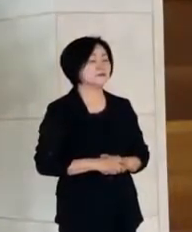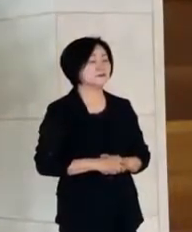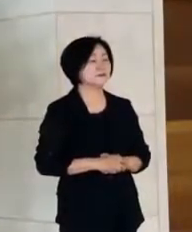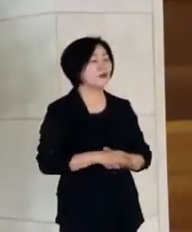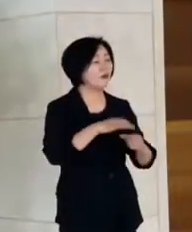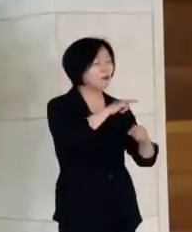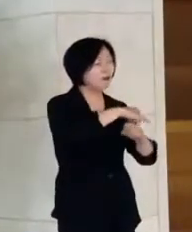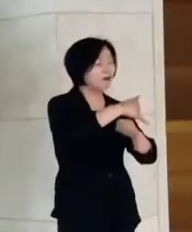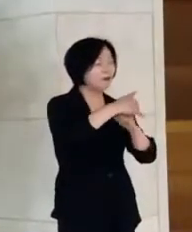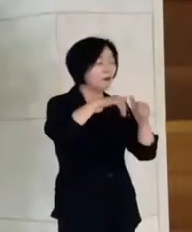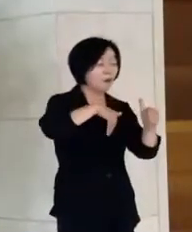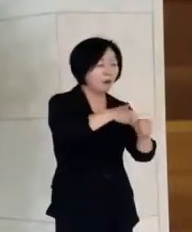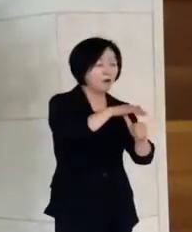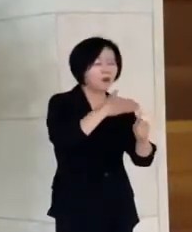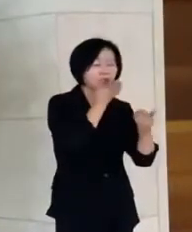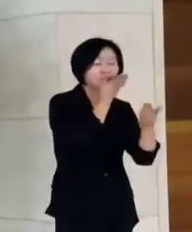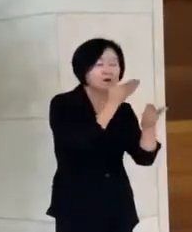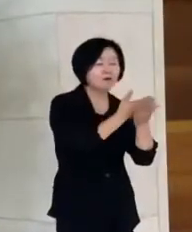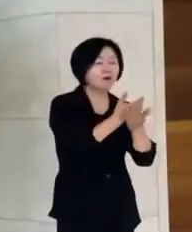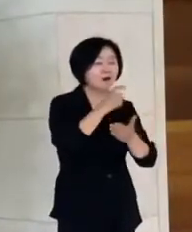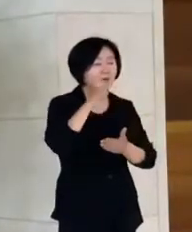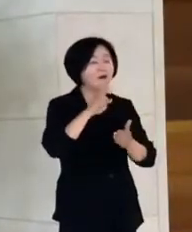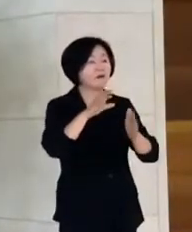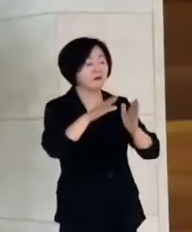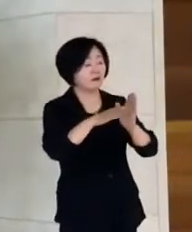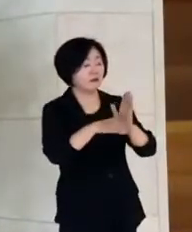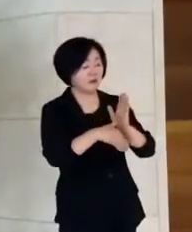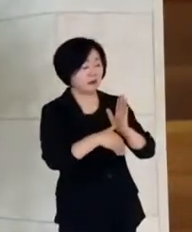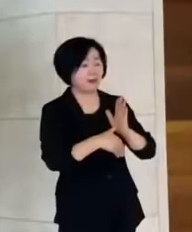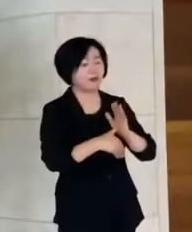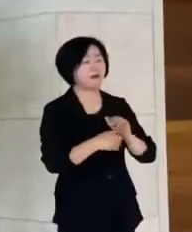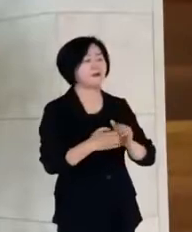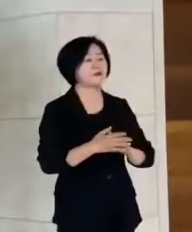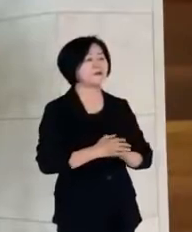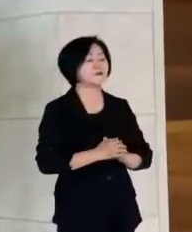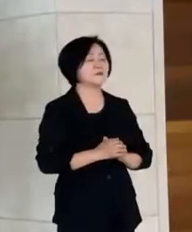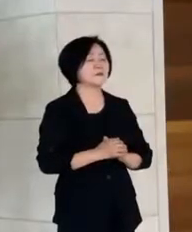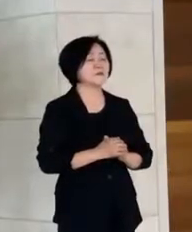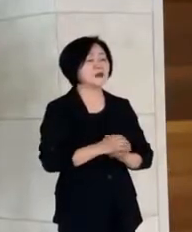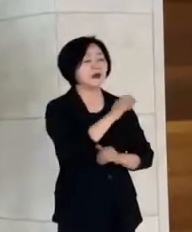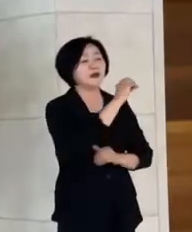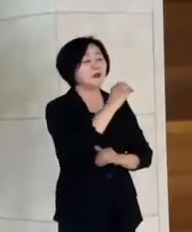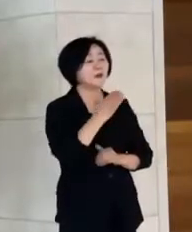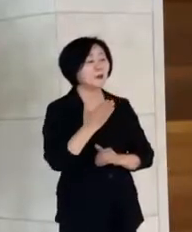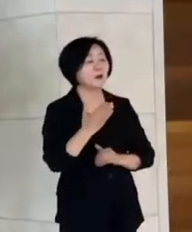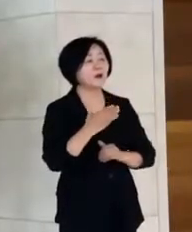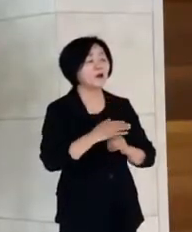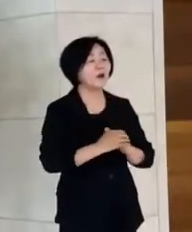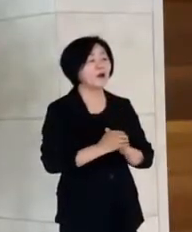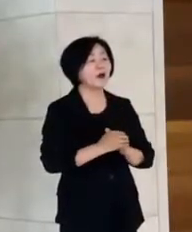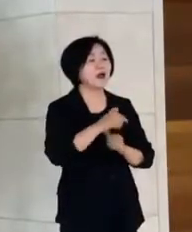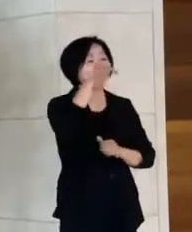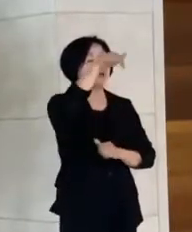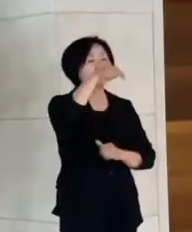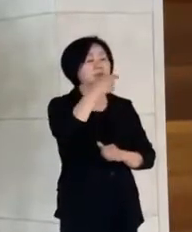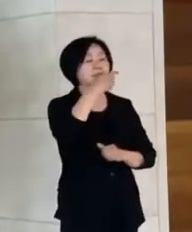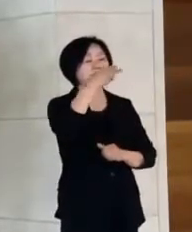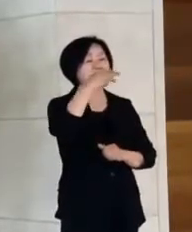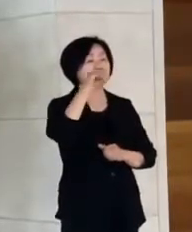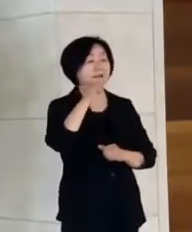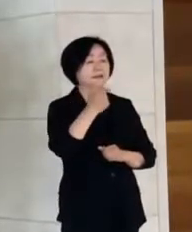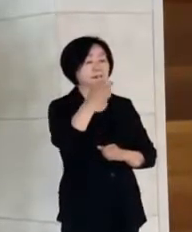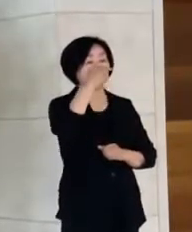전 세계적으로 환경의 중요성이 강조되는 시대의 흐름 속에서 양평은 그린